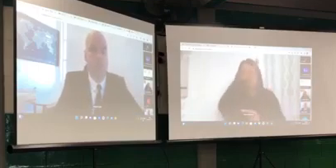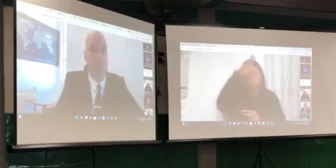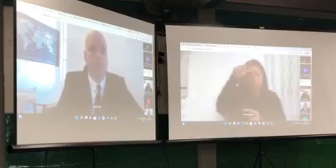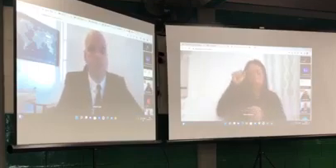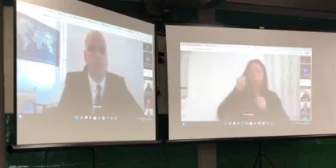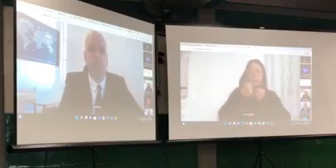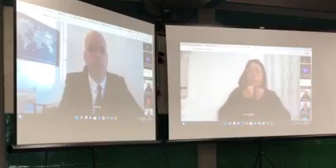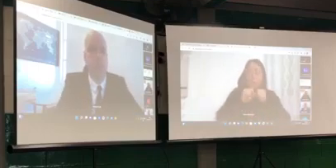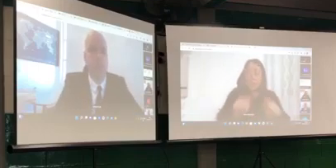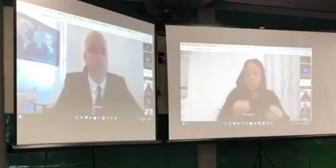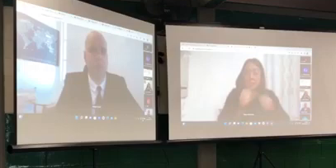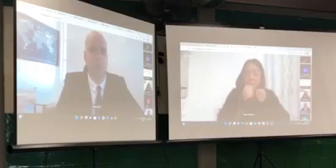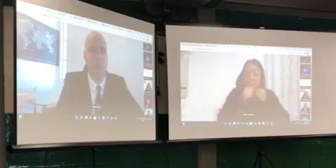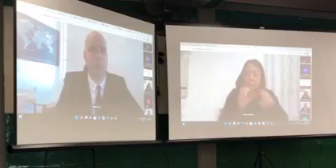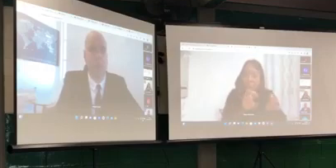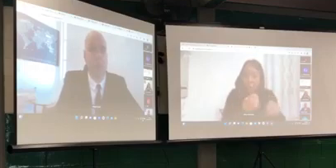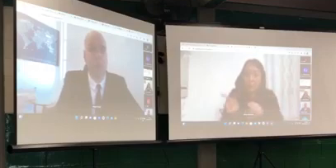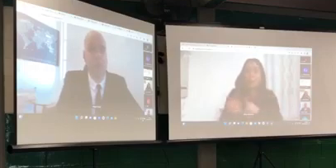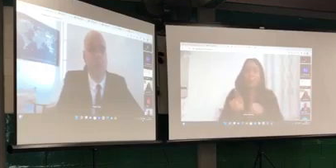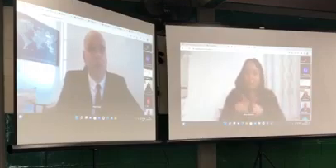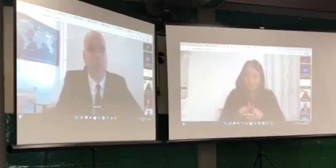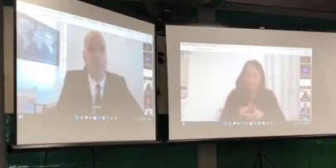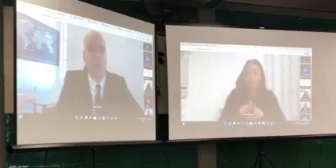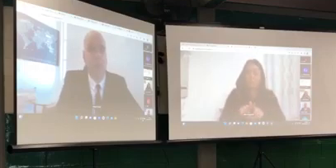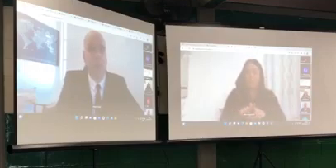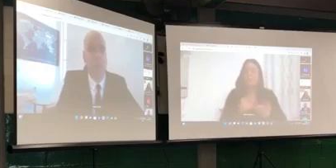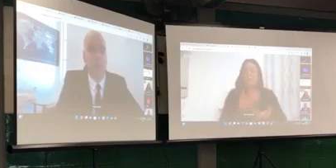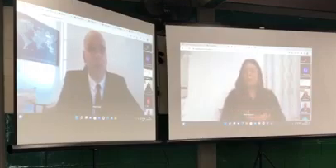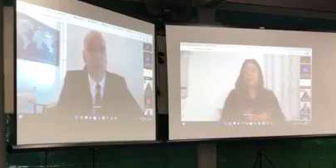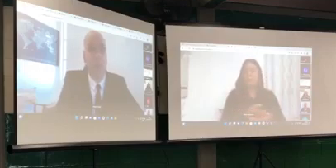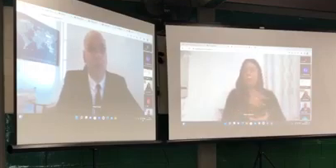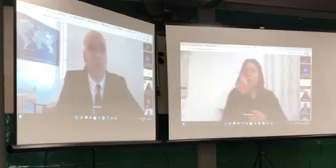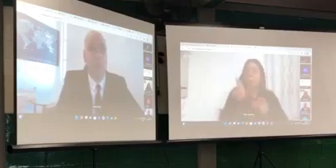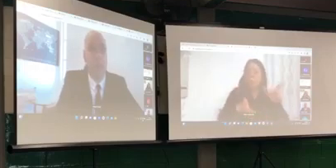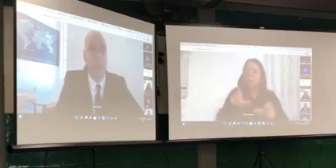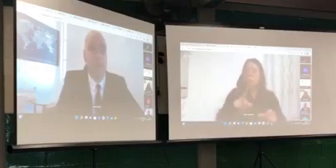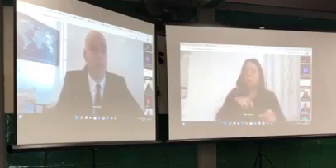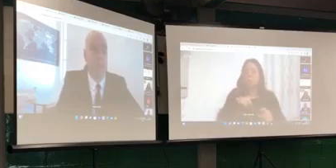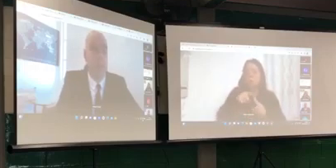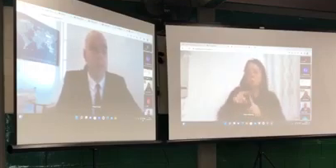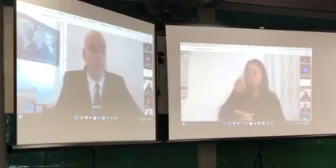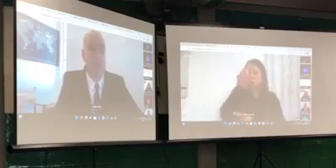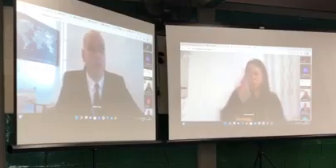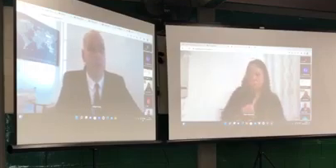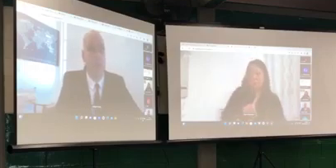Secretaria de Educação também. Então, com as pessoas com deficiência, né? Para que a gente possa